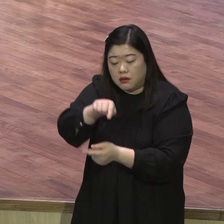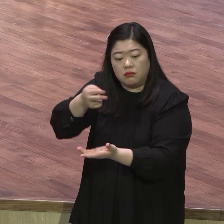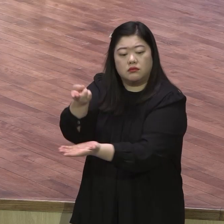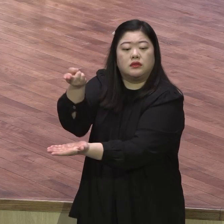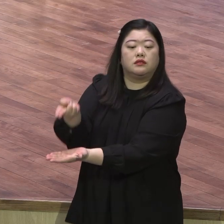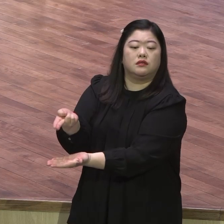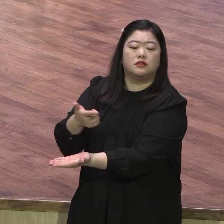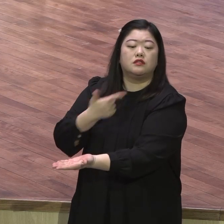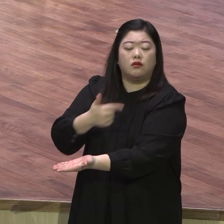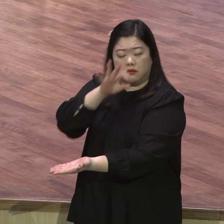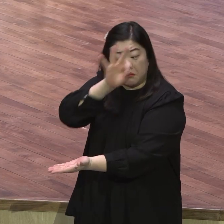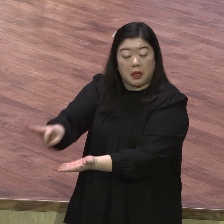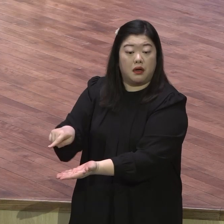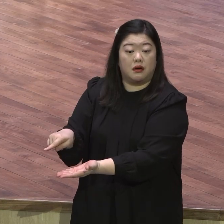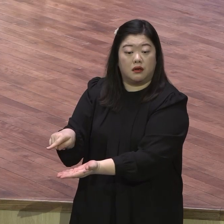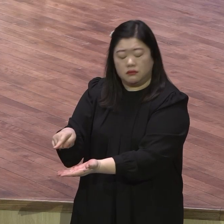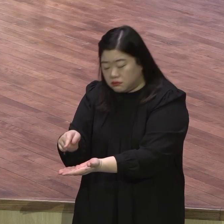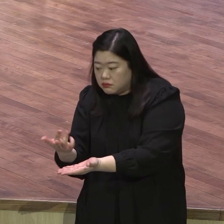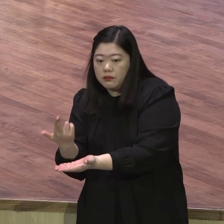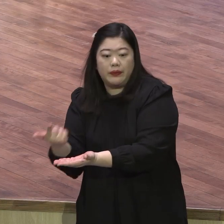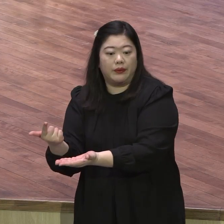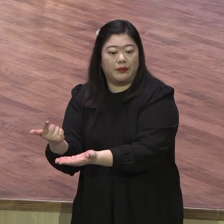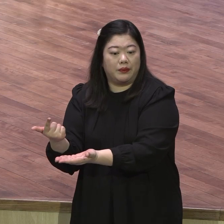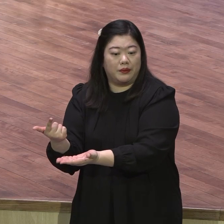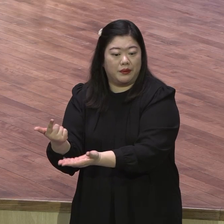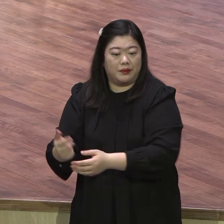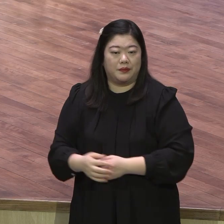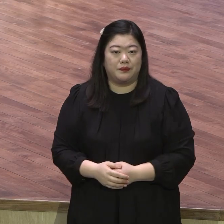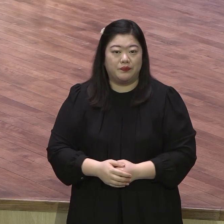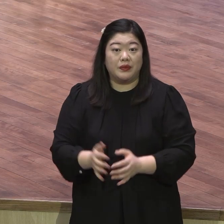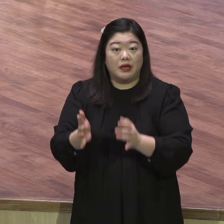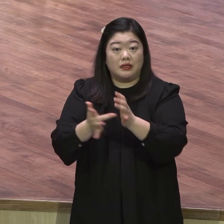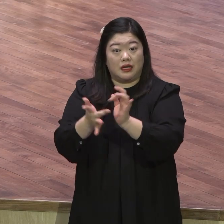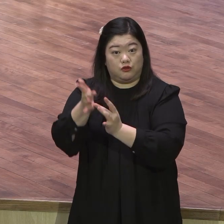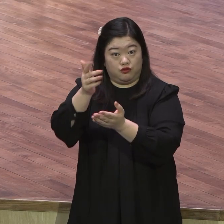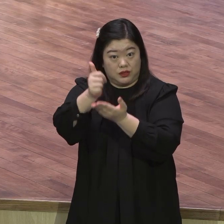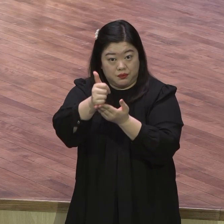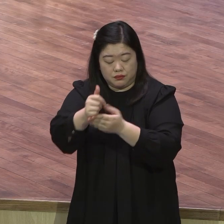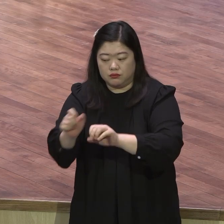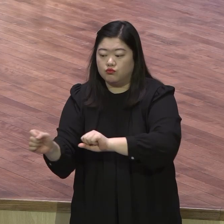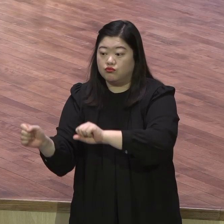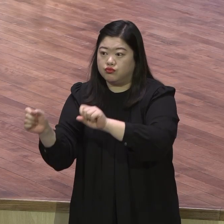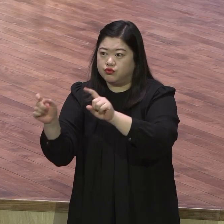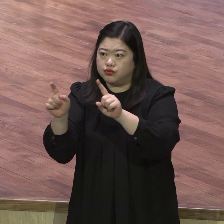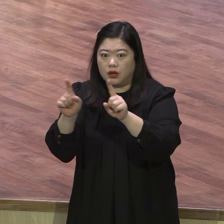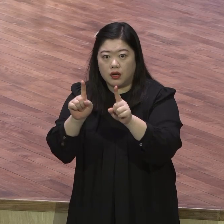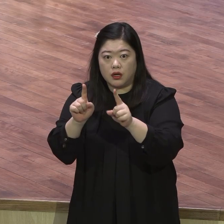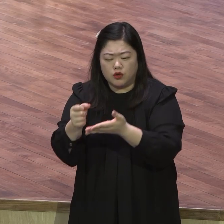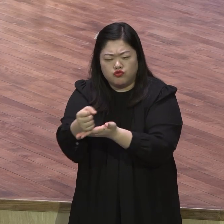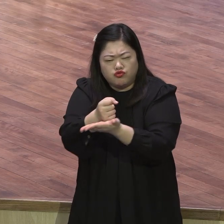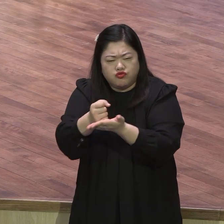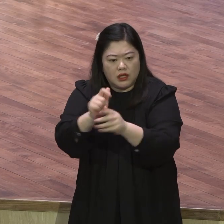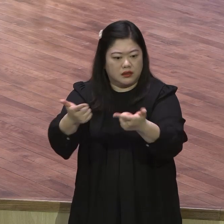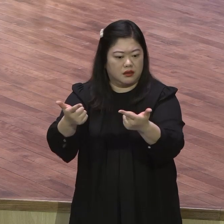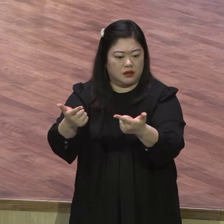곳을 보라. 예수님의 이 부활사건은 우연히 일어난 사건이 아니라 이미